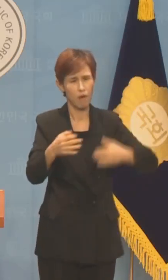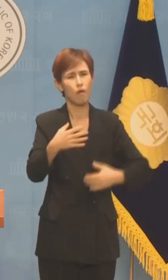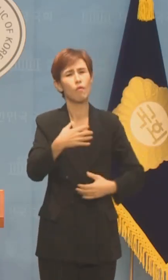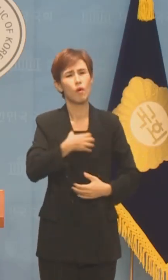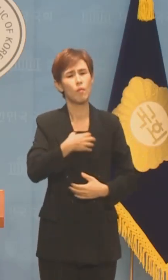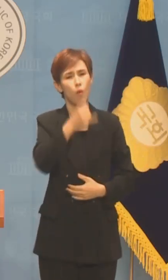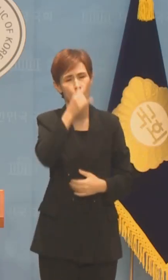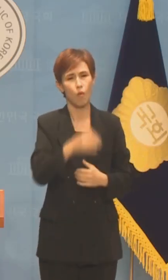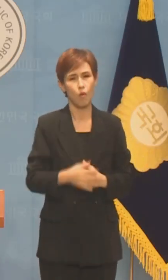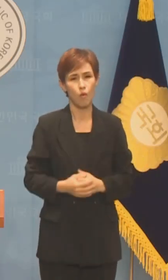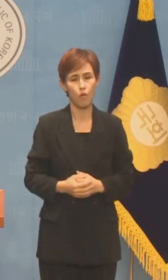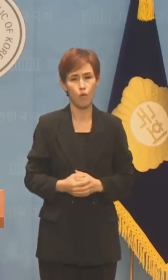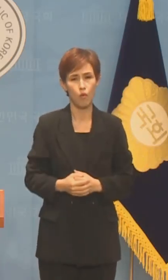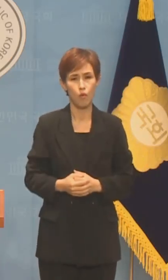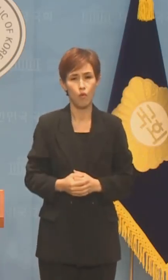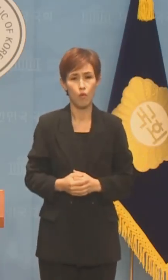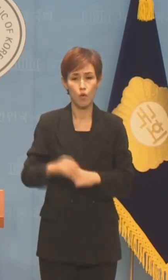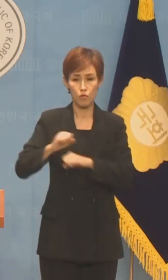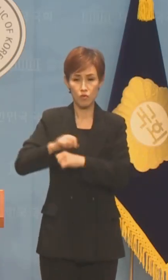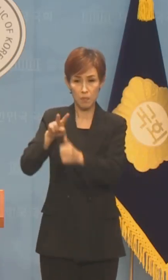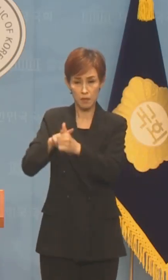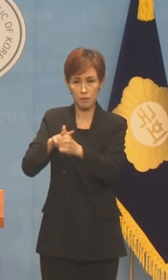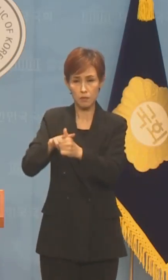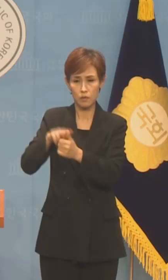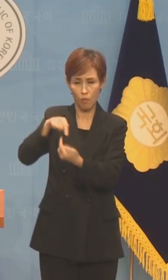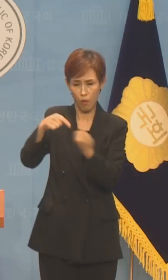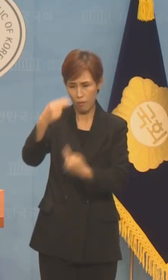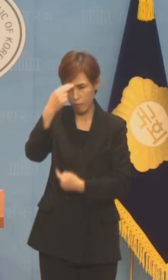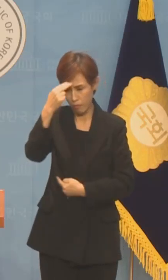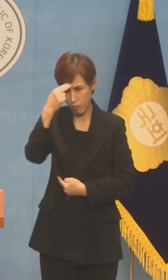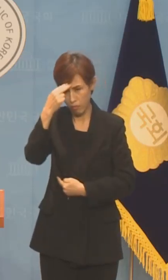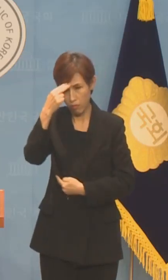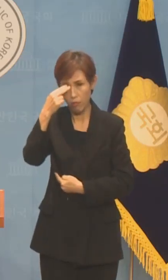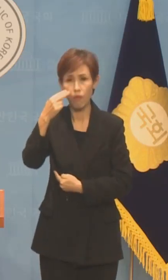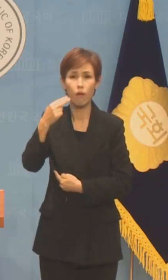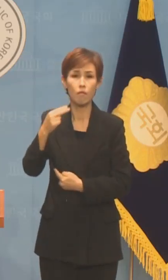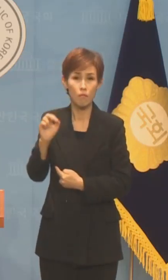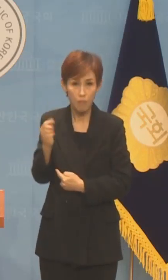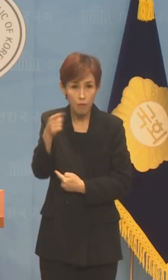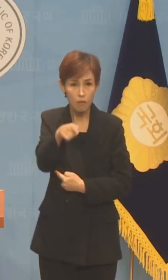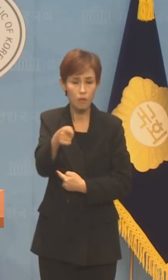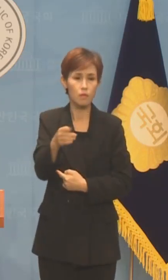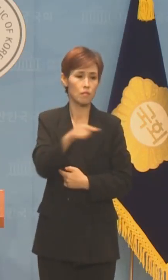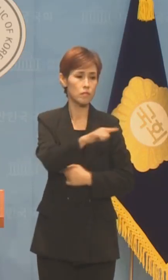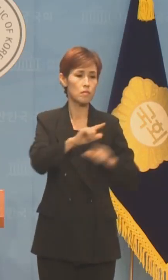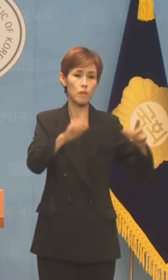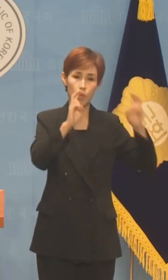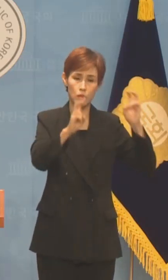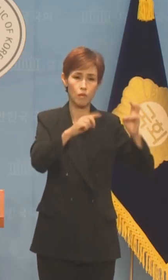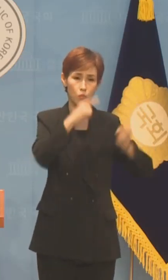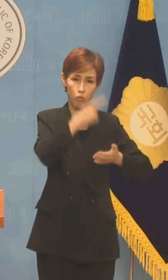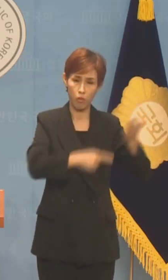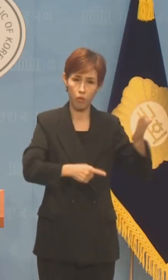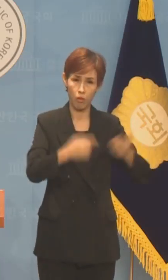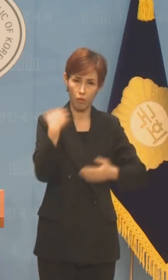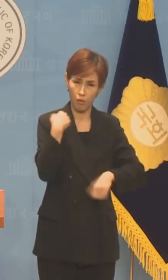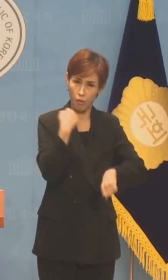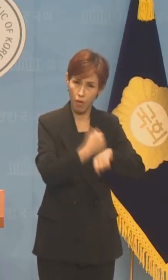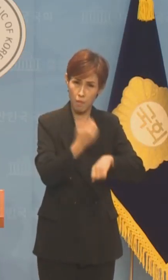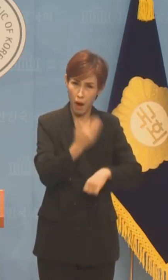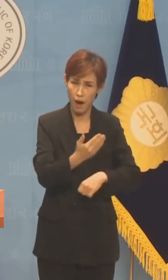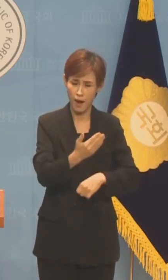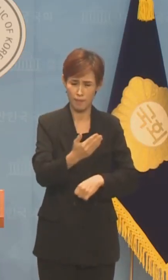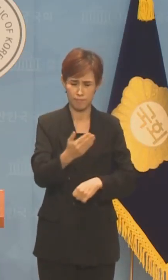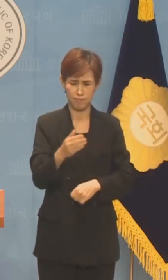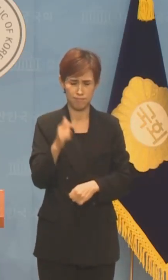그만입니다. 군마트도 적자를 핑계로 운영 못하겠다고 하는데 민간 기업이 손실을 감수하면서까지 운영할